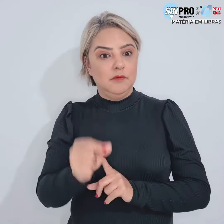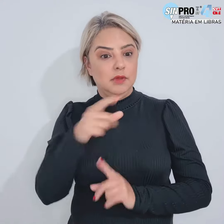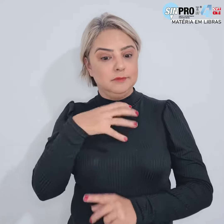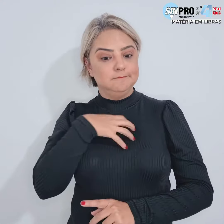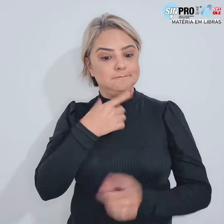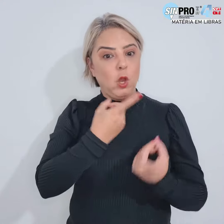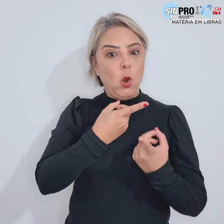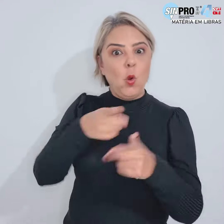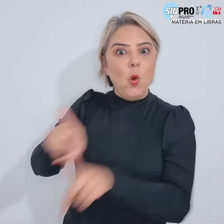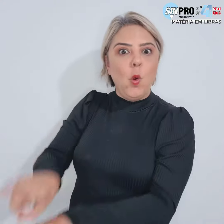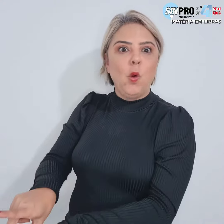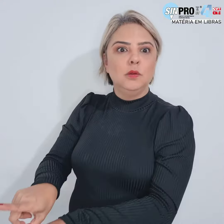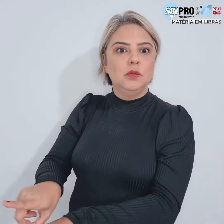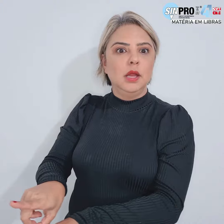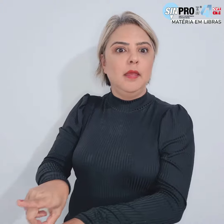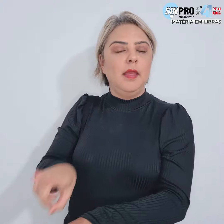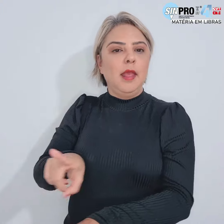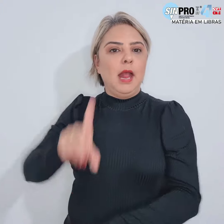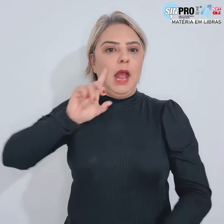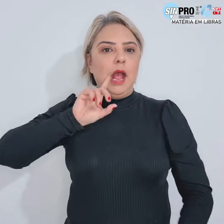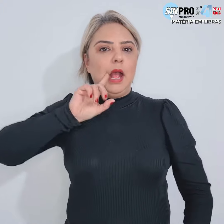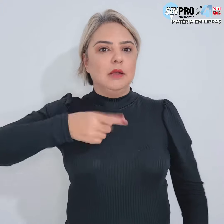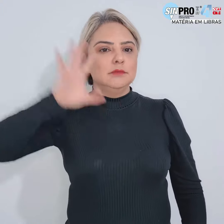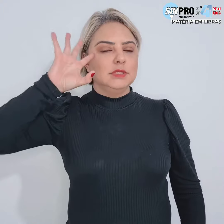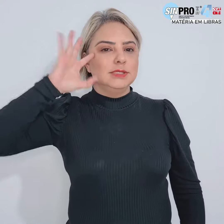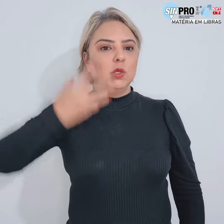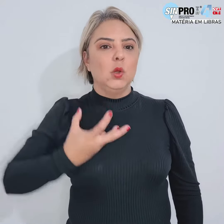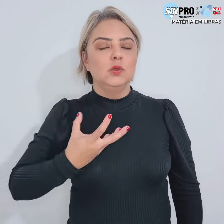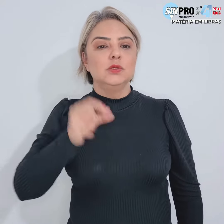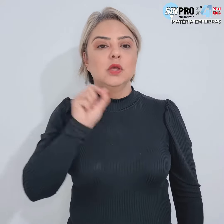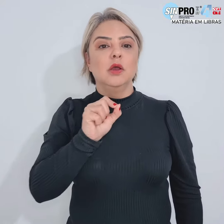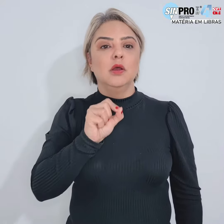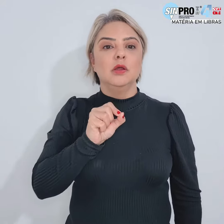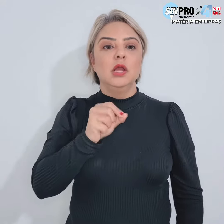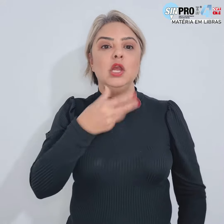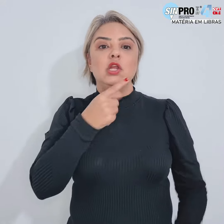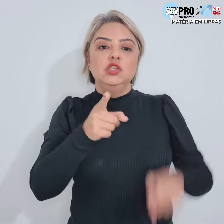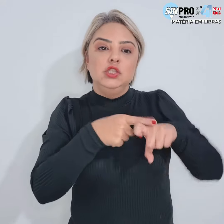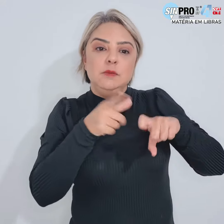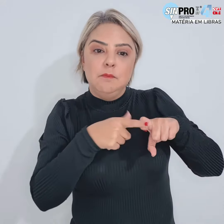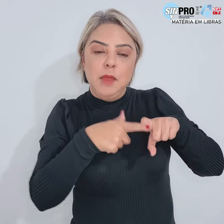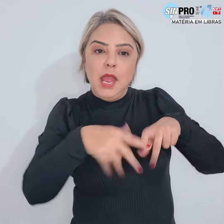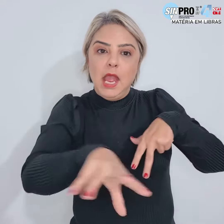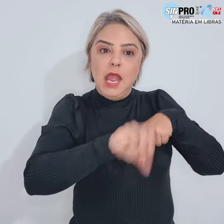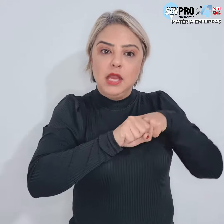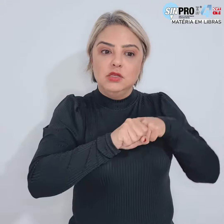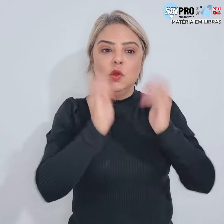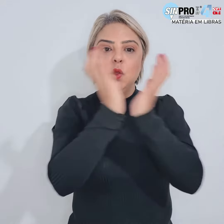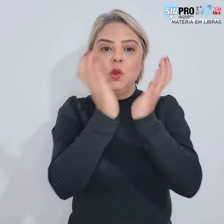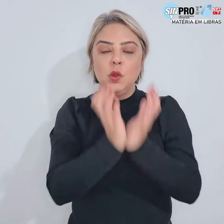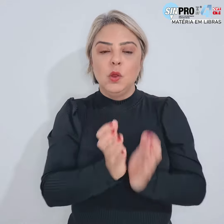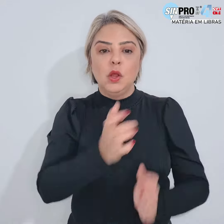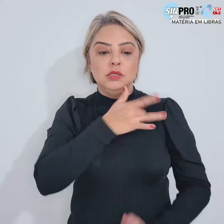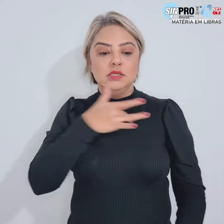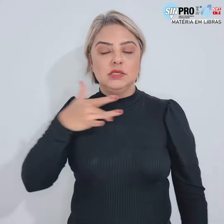sentido contrário às determinações de infectologistas e órgãos sanitários